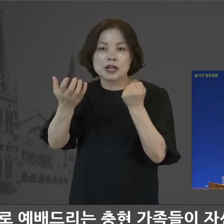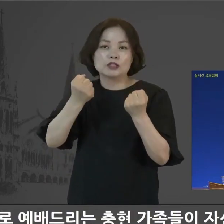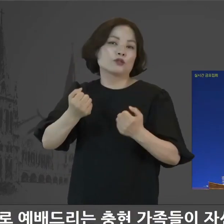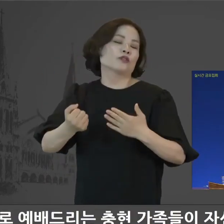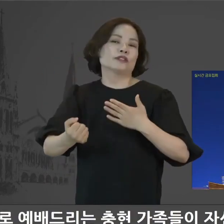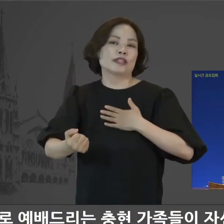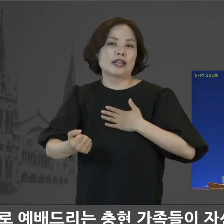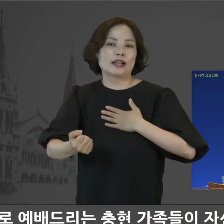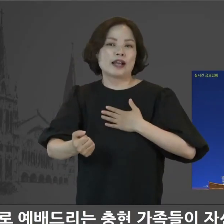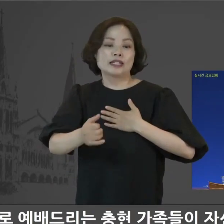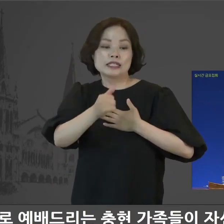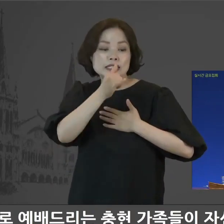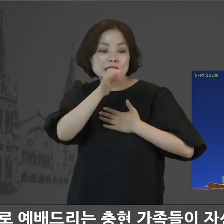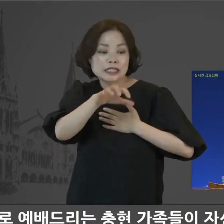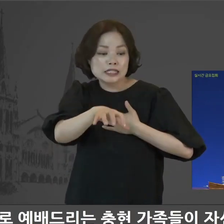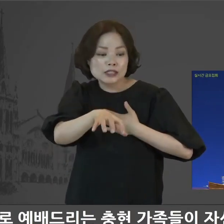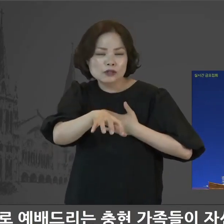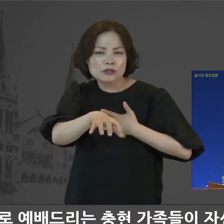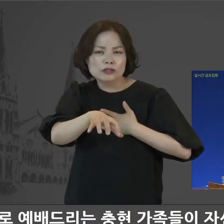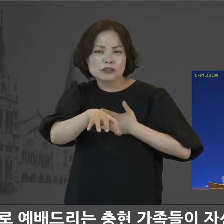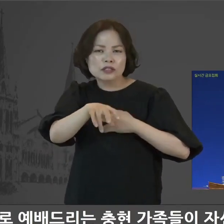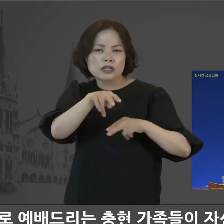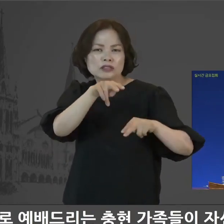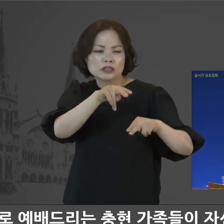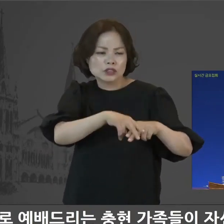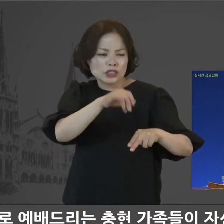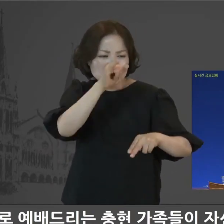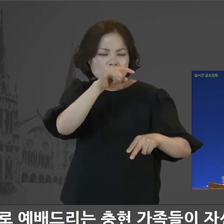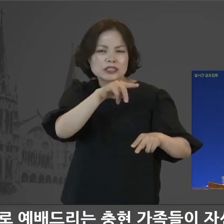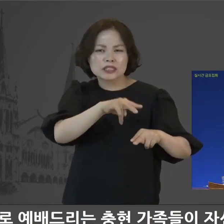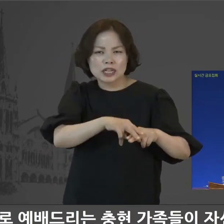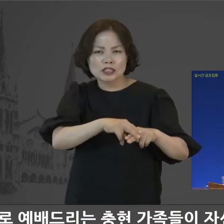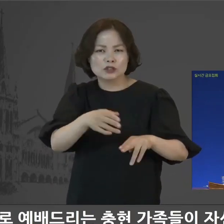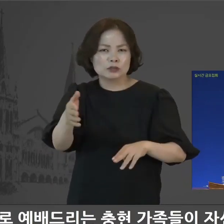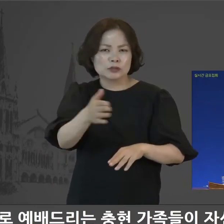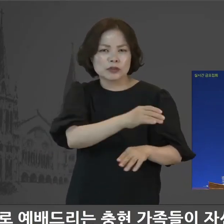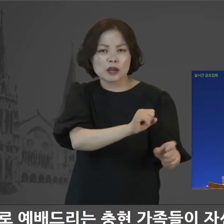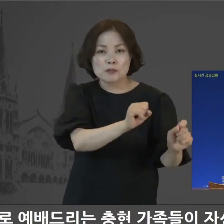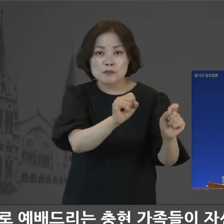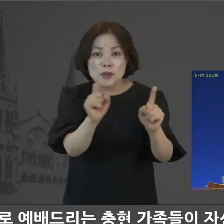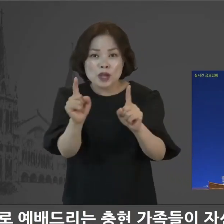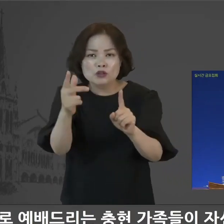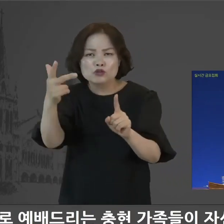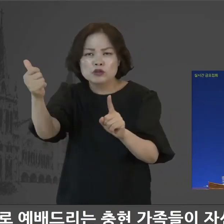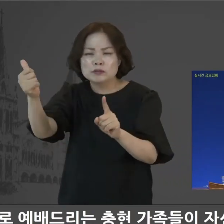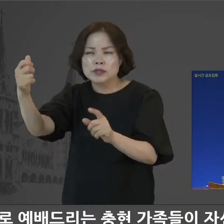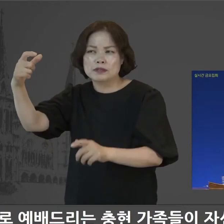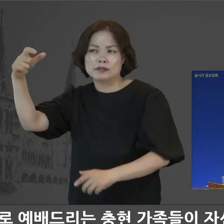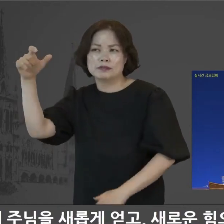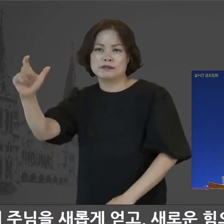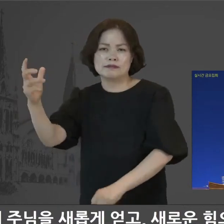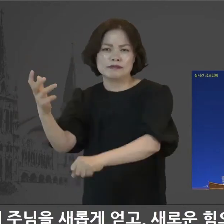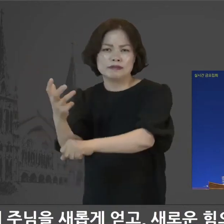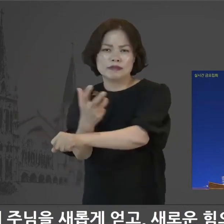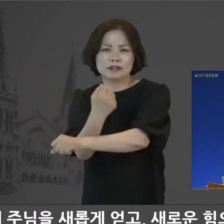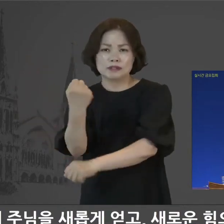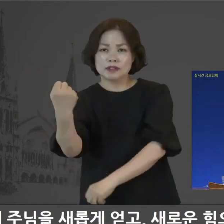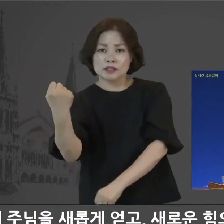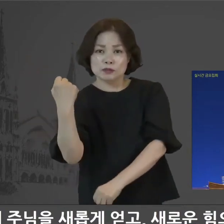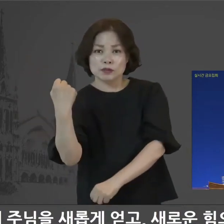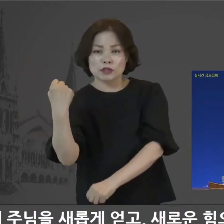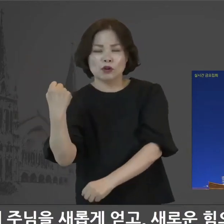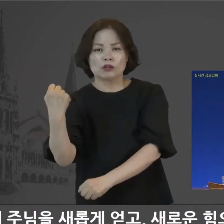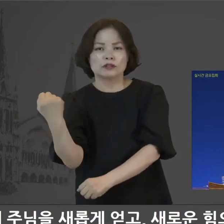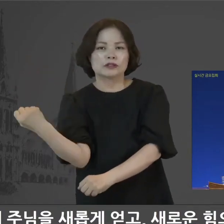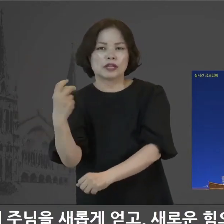내가 주저앉고 내가 있는 그 자리로부터 일으켜 세우는 주님의 강력한 힘으로 다시 일어설